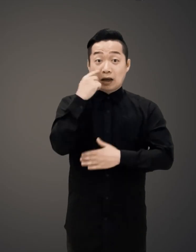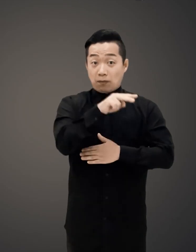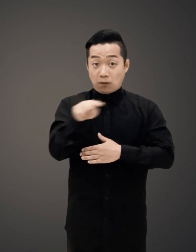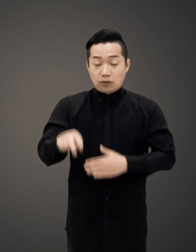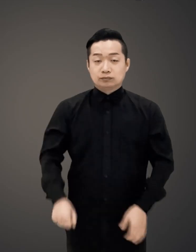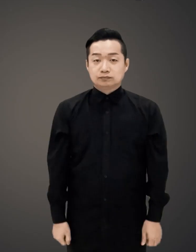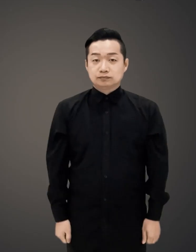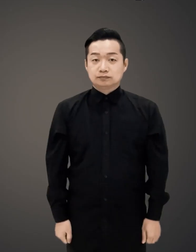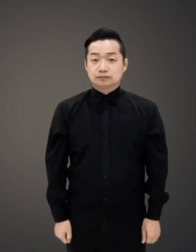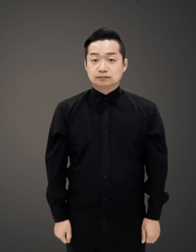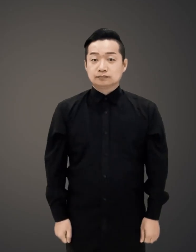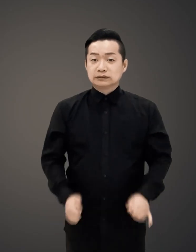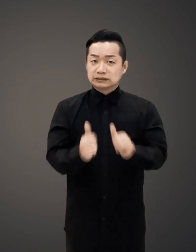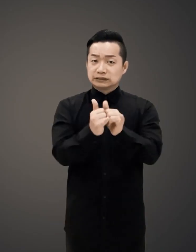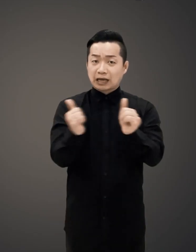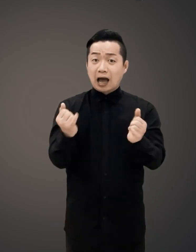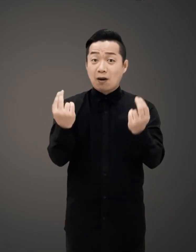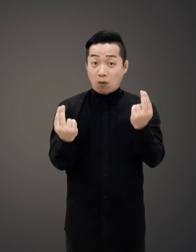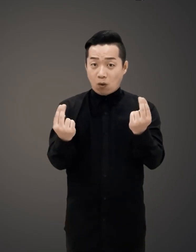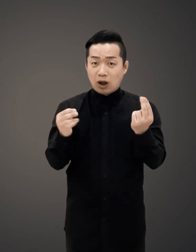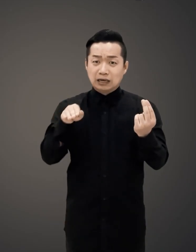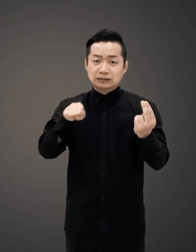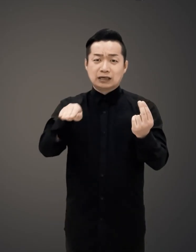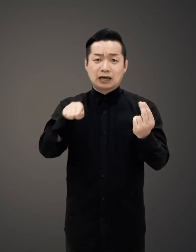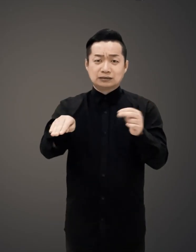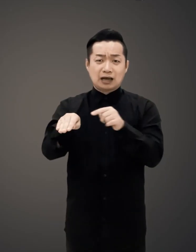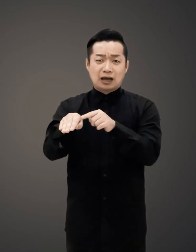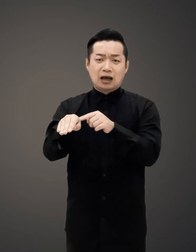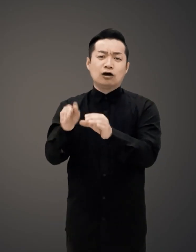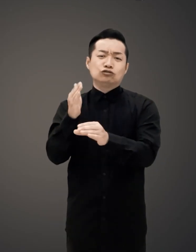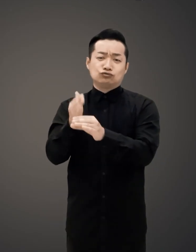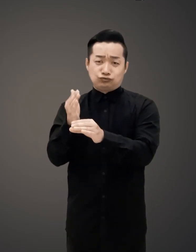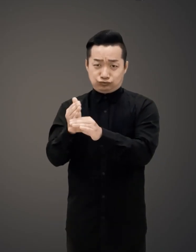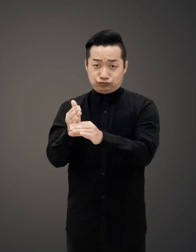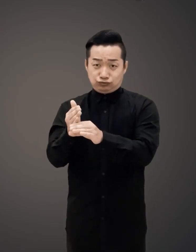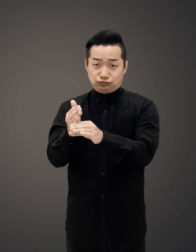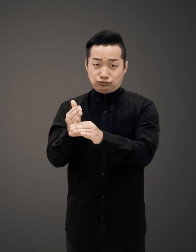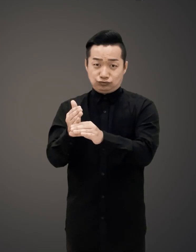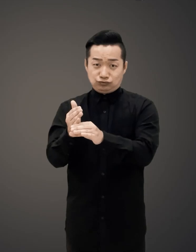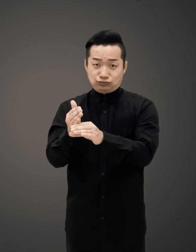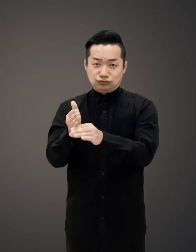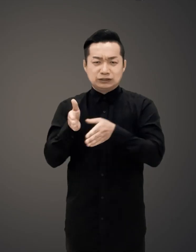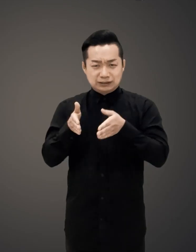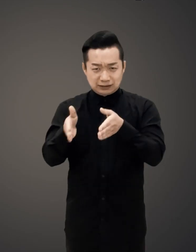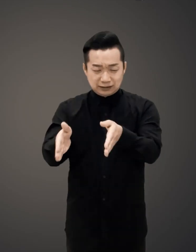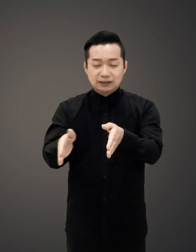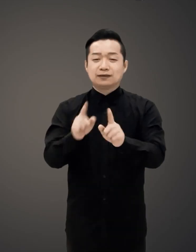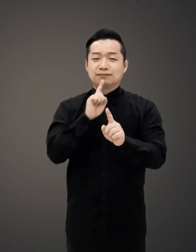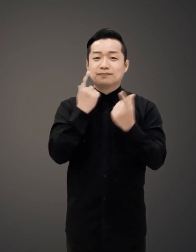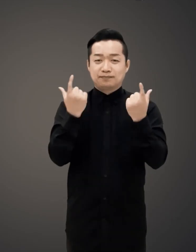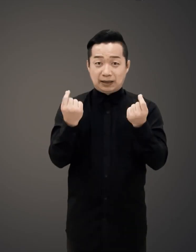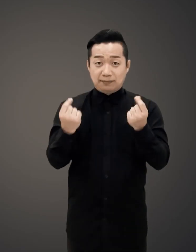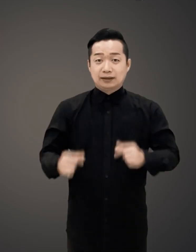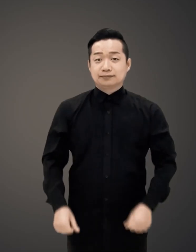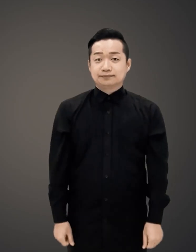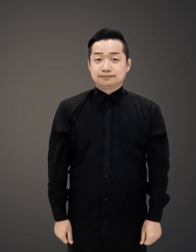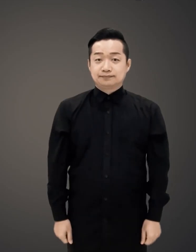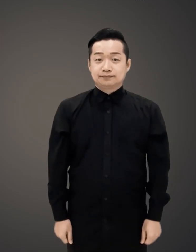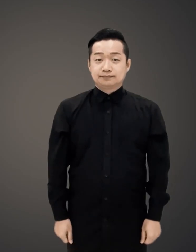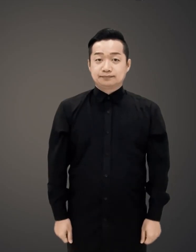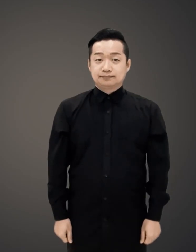본다면은 사람보다는 자동차가 위주로 된 길이라고 말씀드릴 수 있을 것